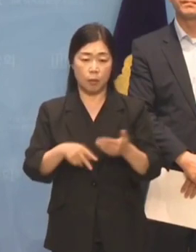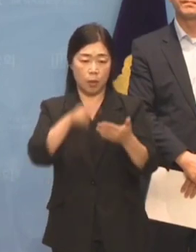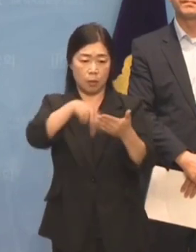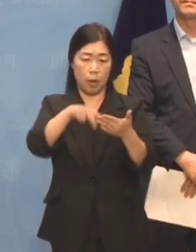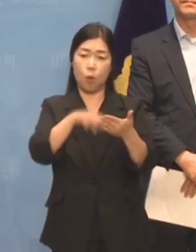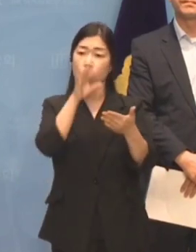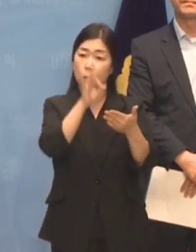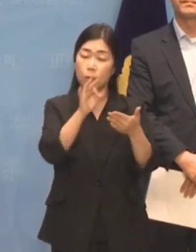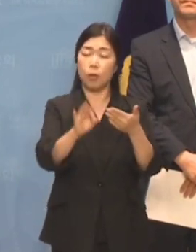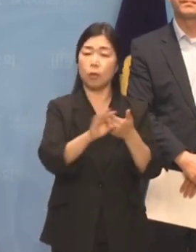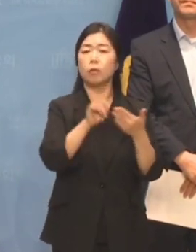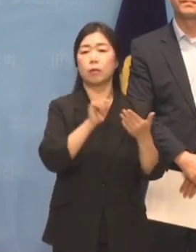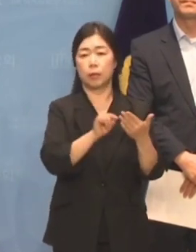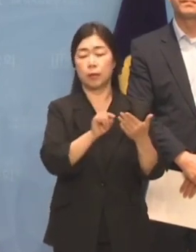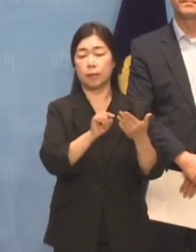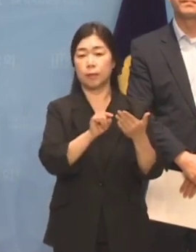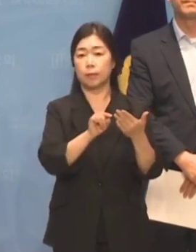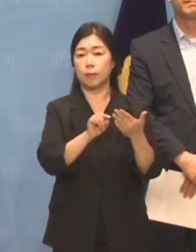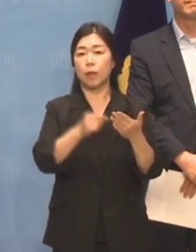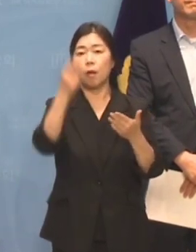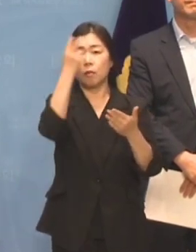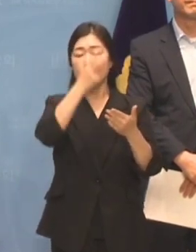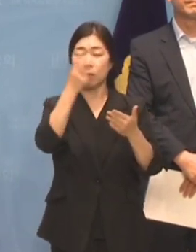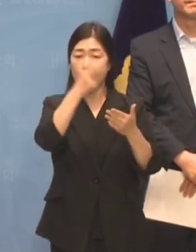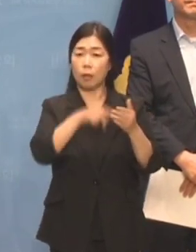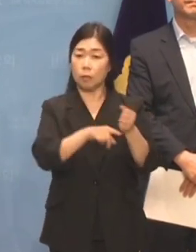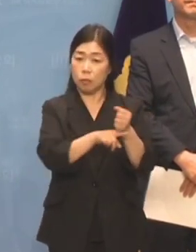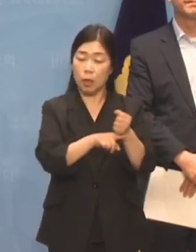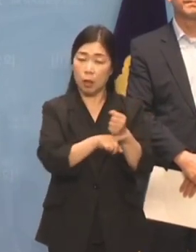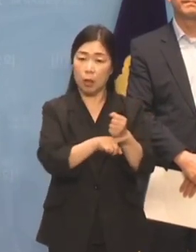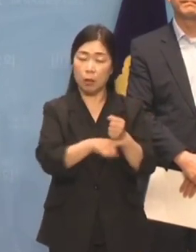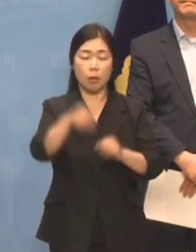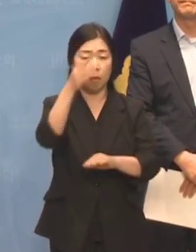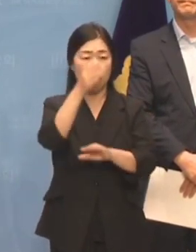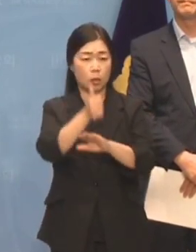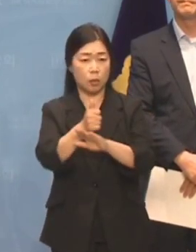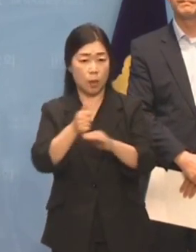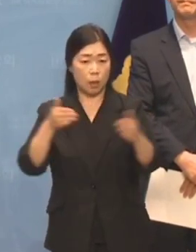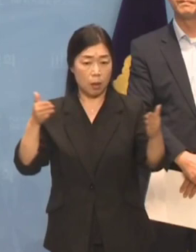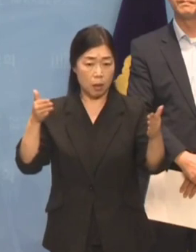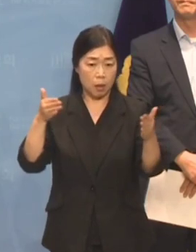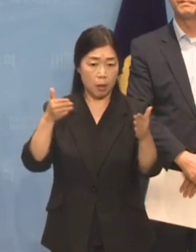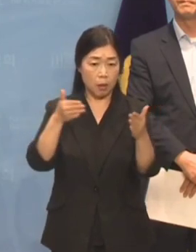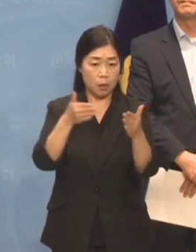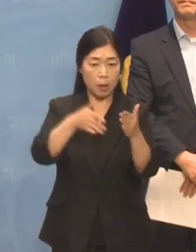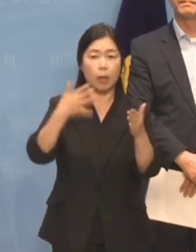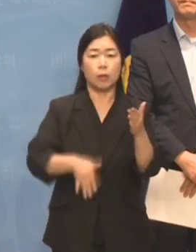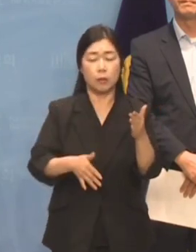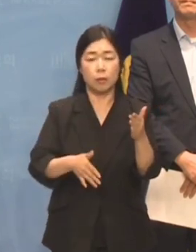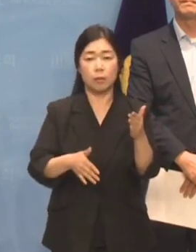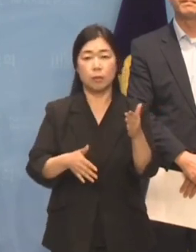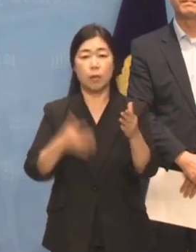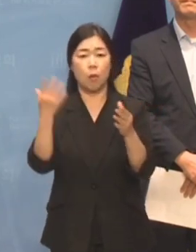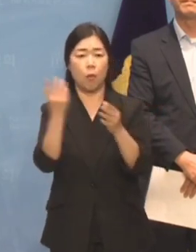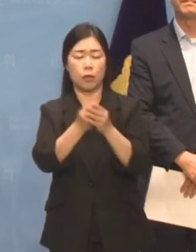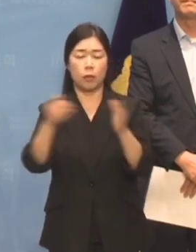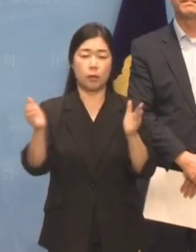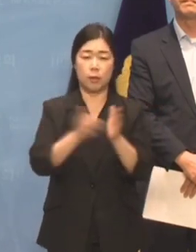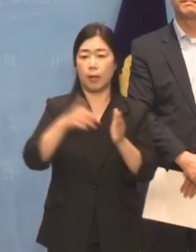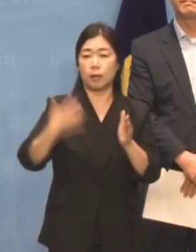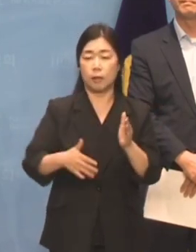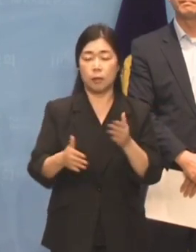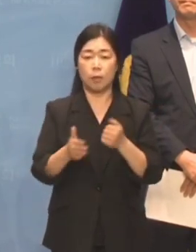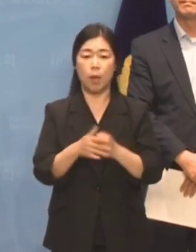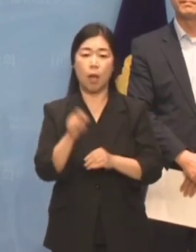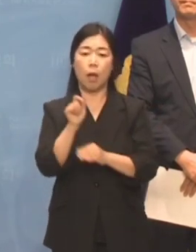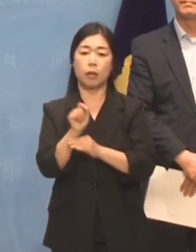있는 내용에 의하면 수사가 마지막 단계까지 마무리되지 못하고